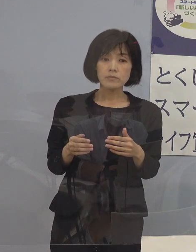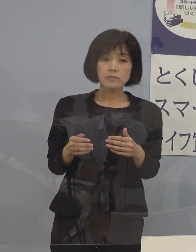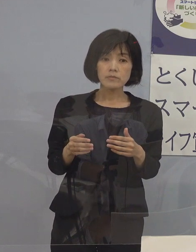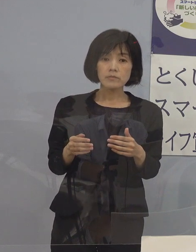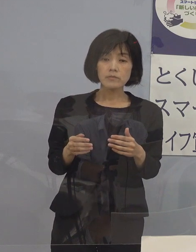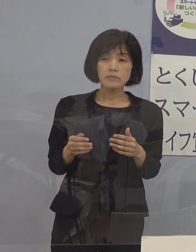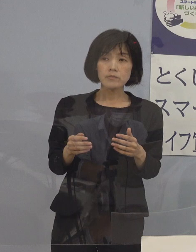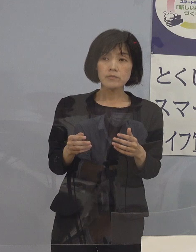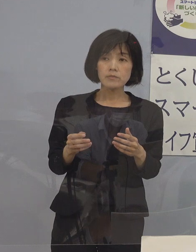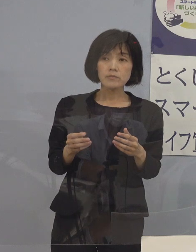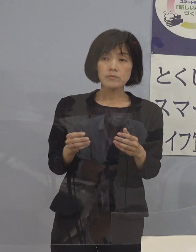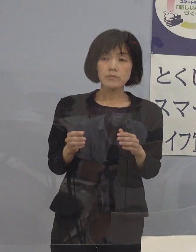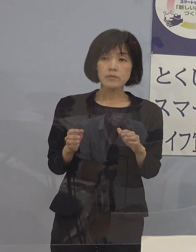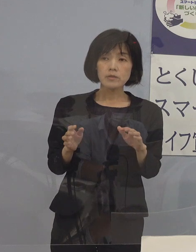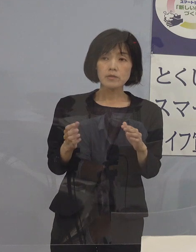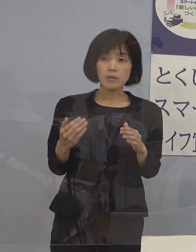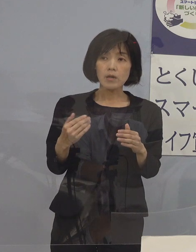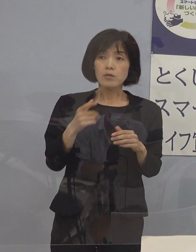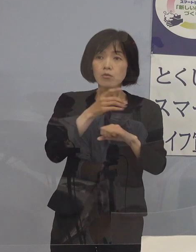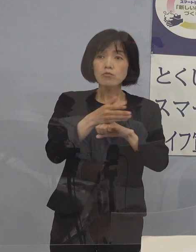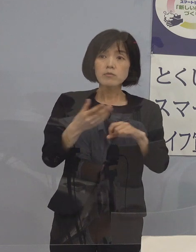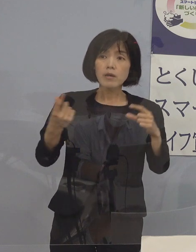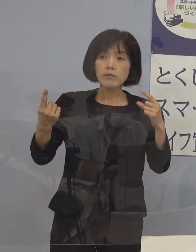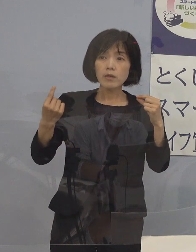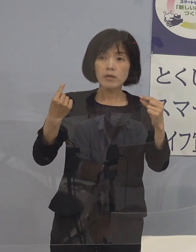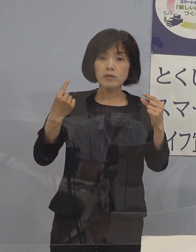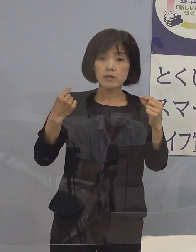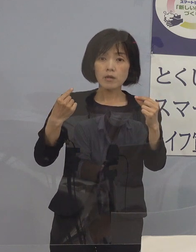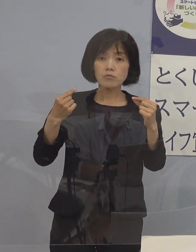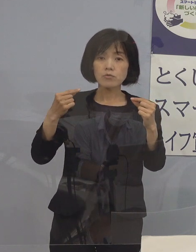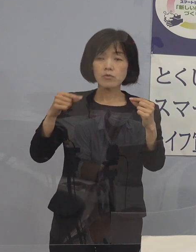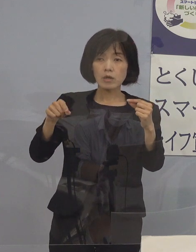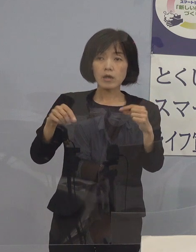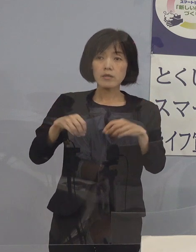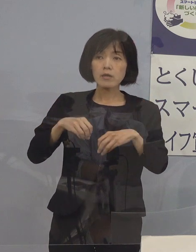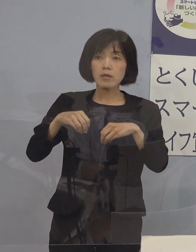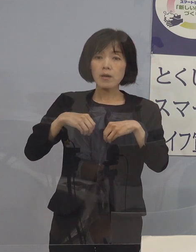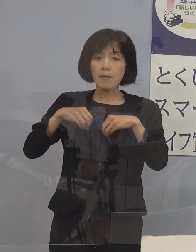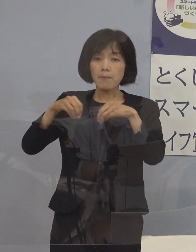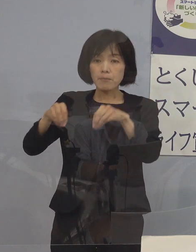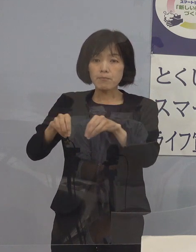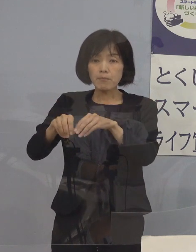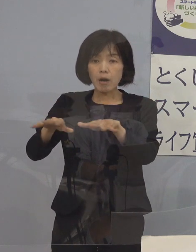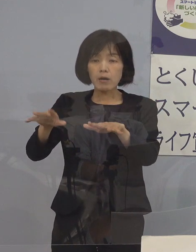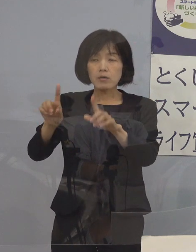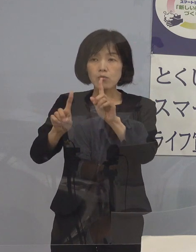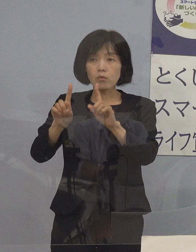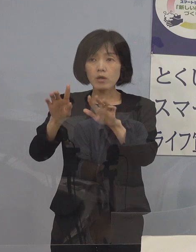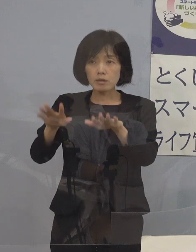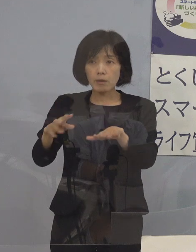先ほどもうお答えした通り、今徳島大学の方でそれは対応されています。